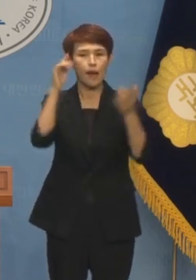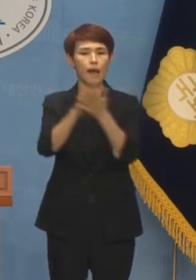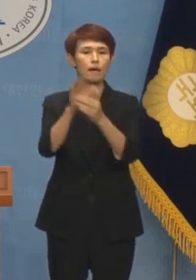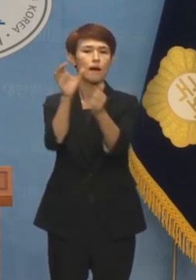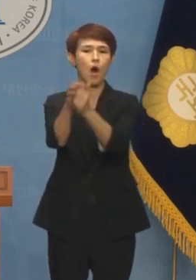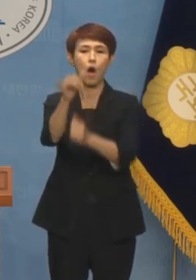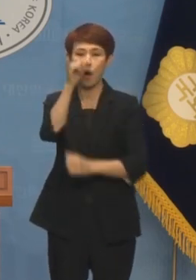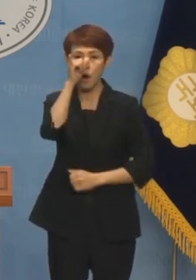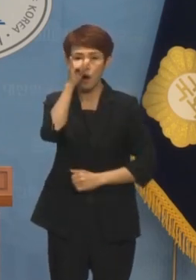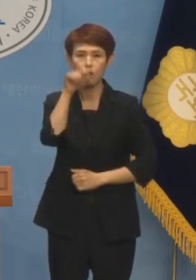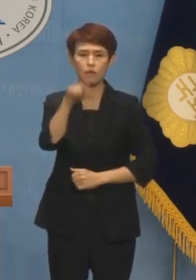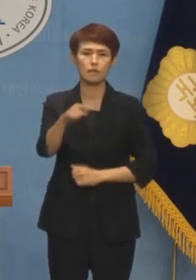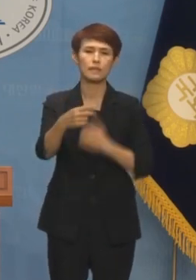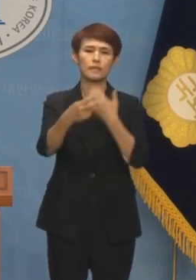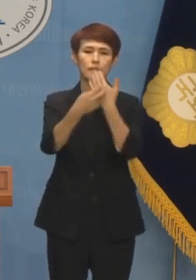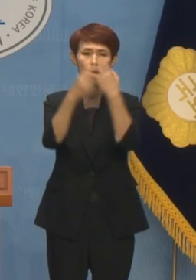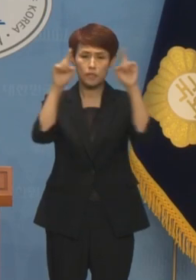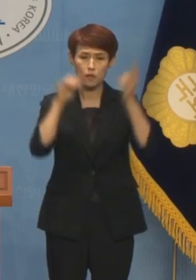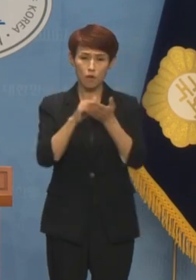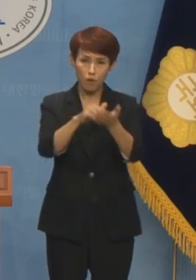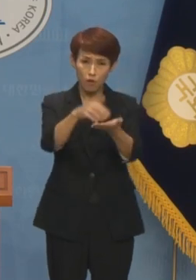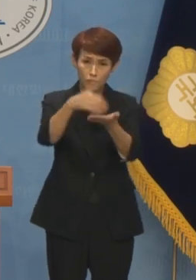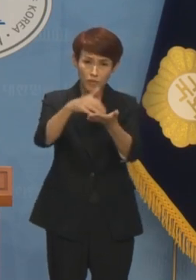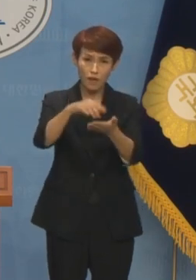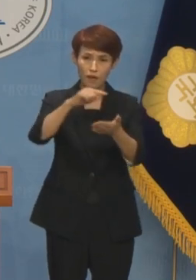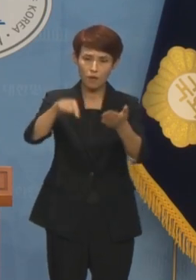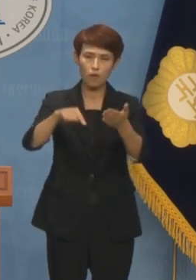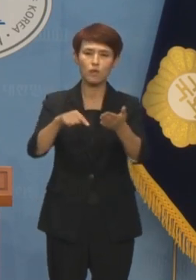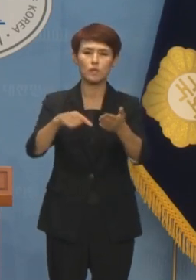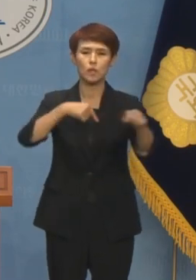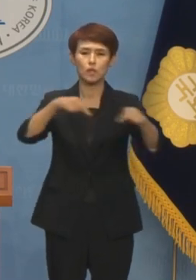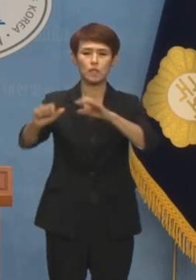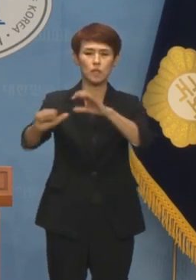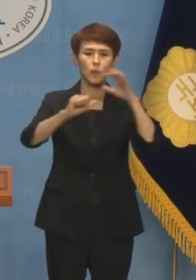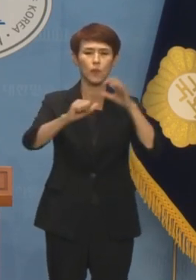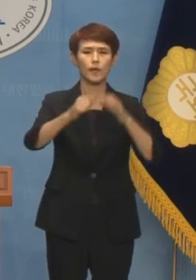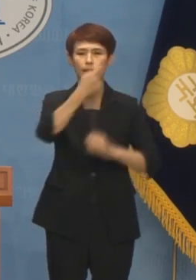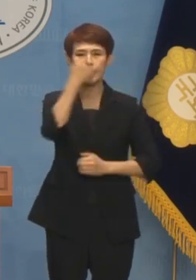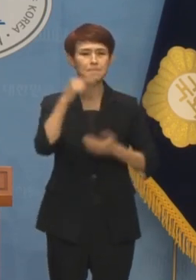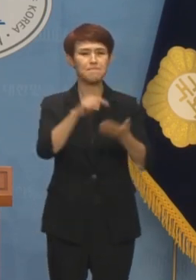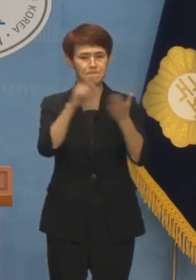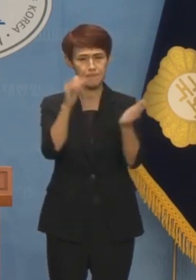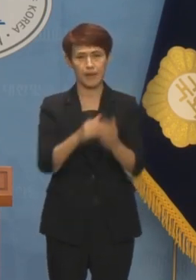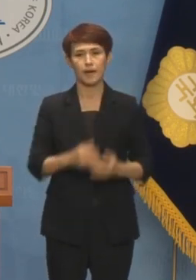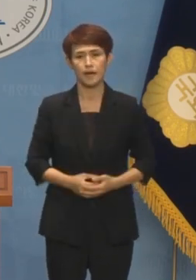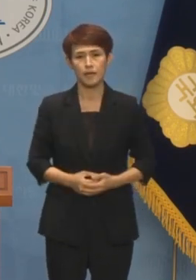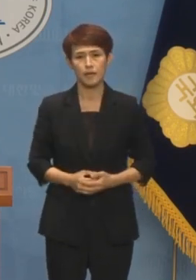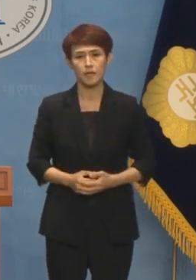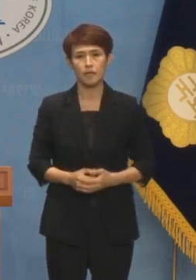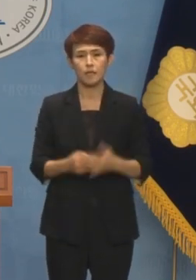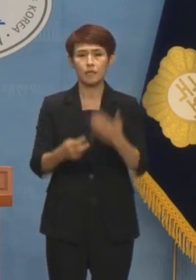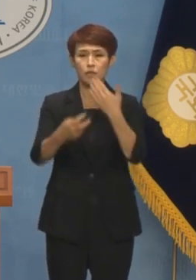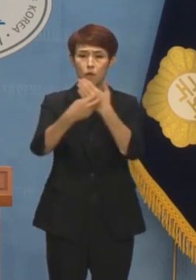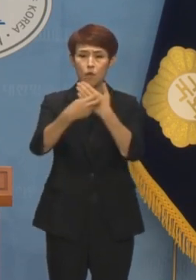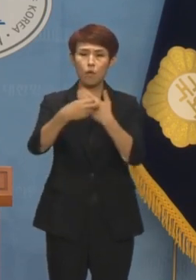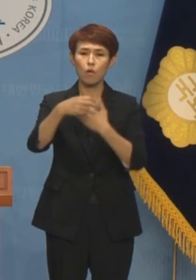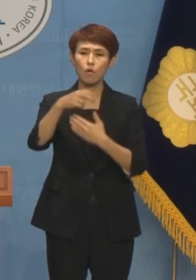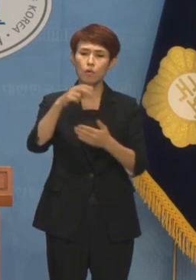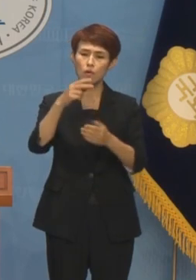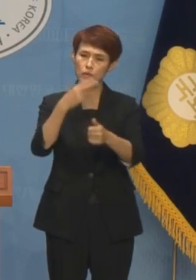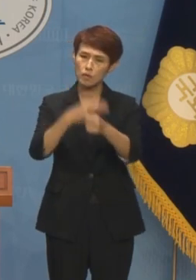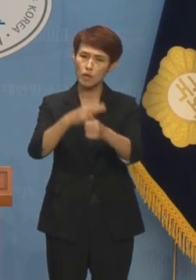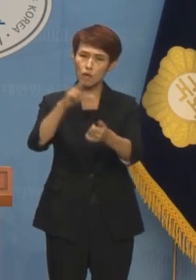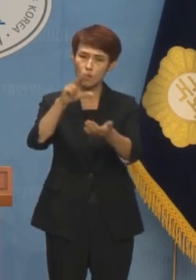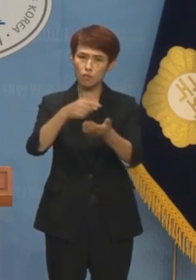문제를 정치적으로 이용했다는 증거라 할 수 있습니다. 의료 공백과 의료 대란 장기화의